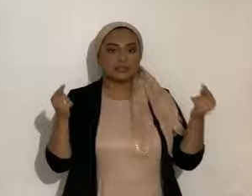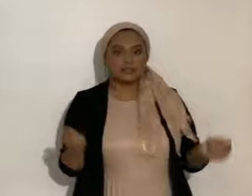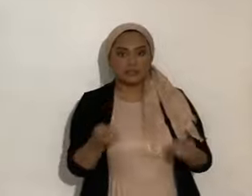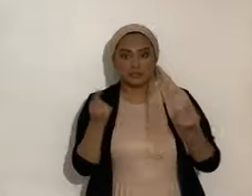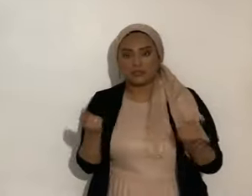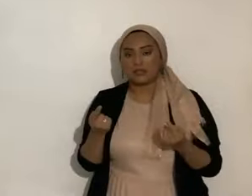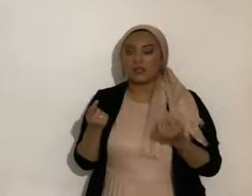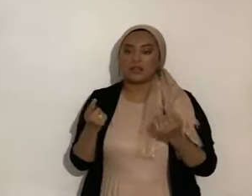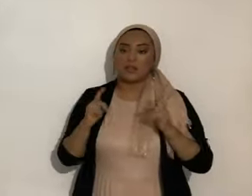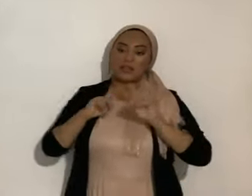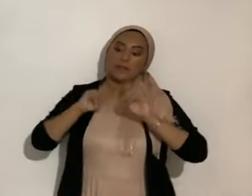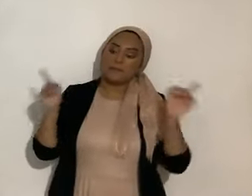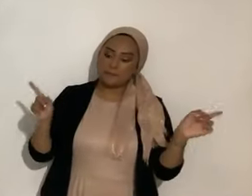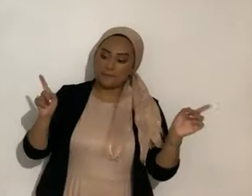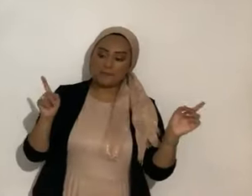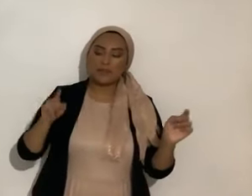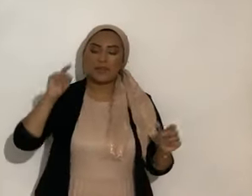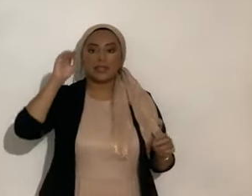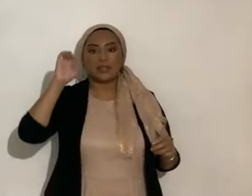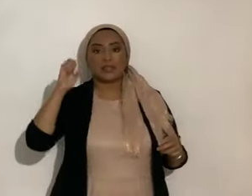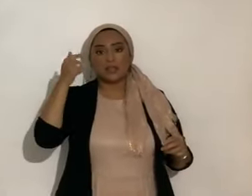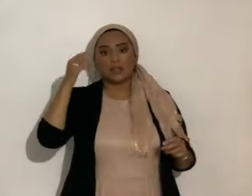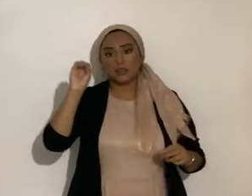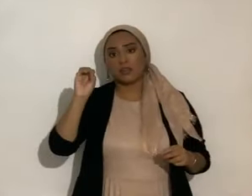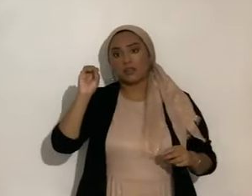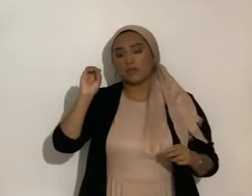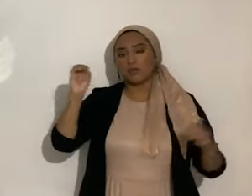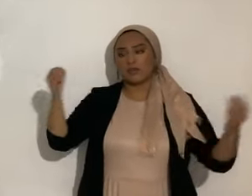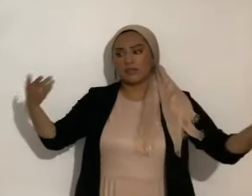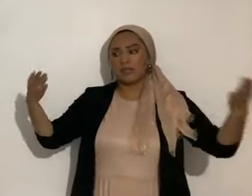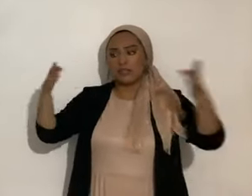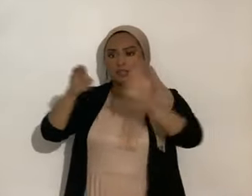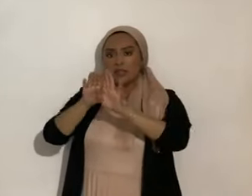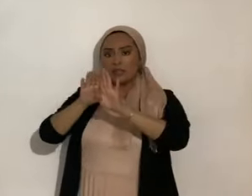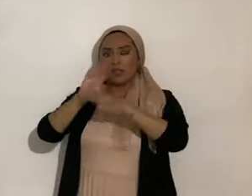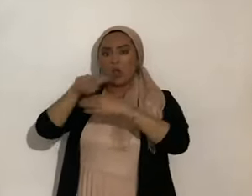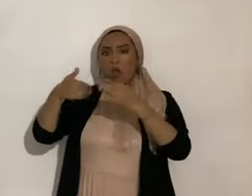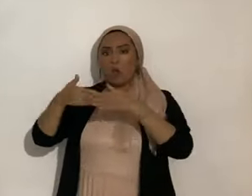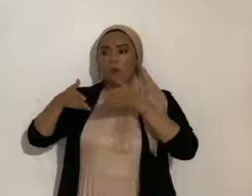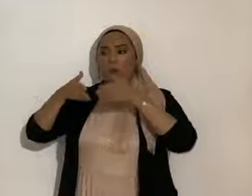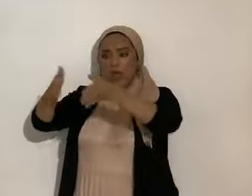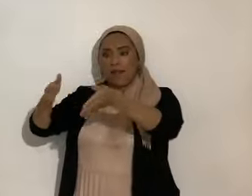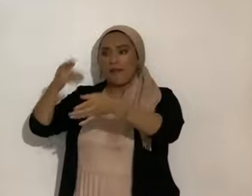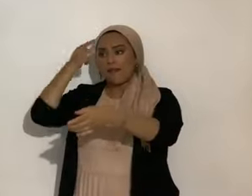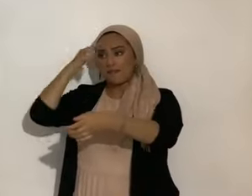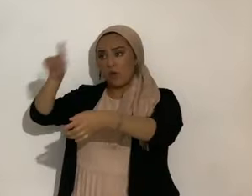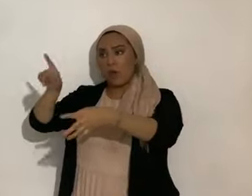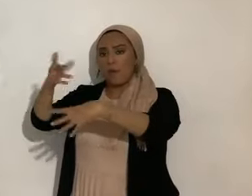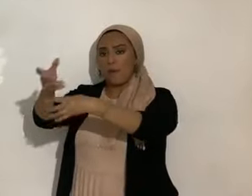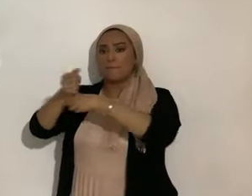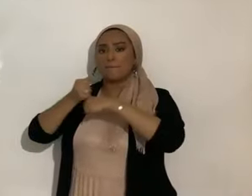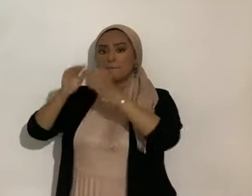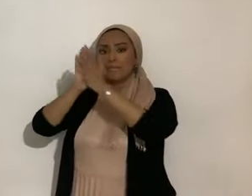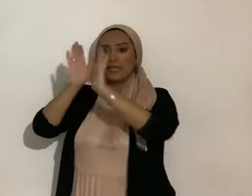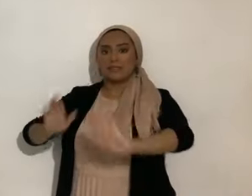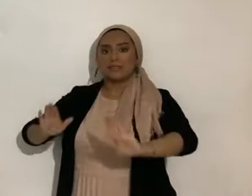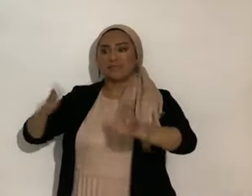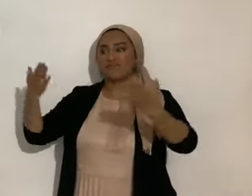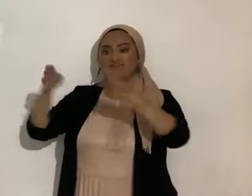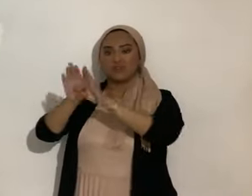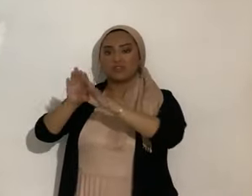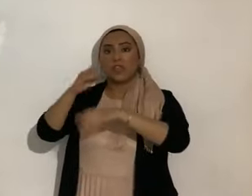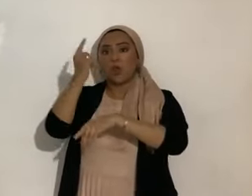por el contrario, es decir, el ego, cierra todo camino hacia la paz. Se cierra todo camino hacia la paz. Y el